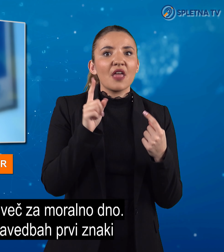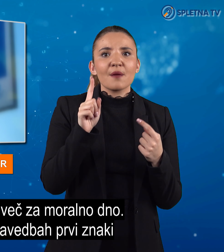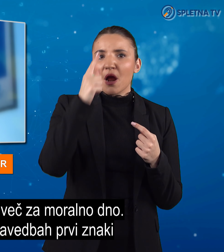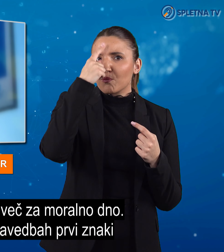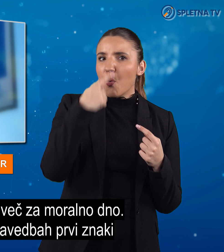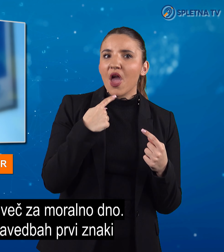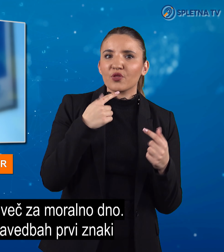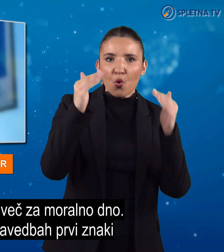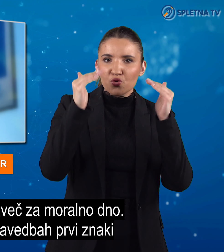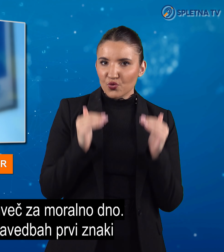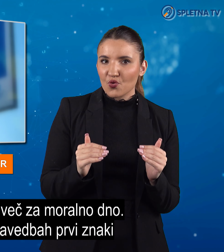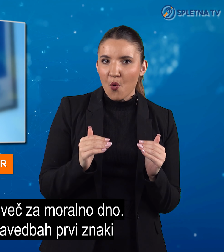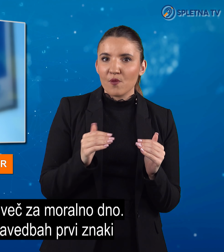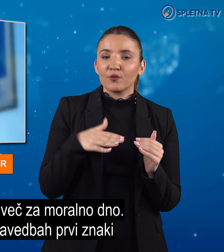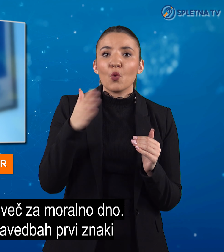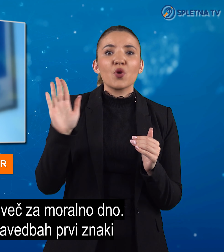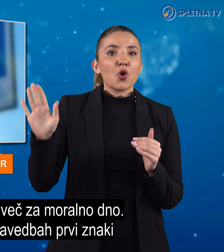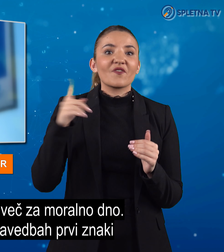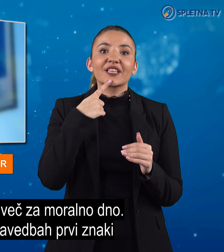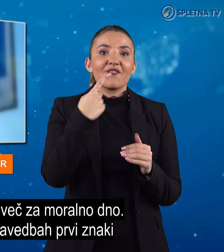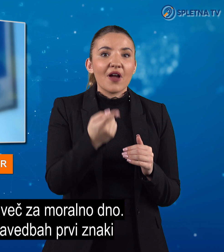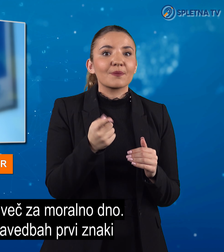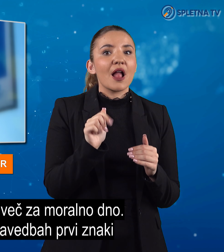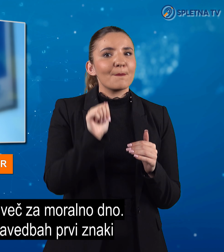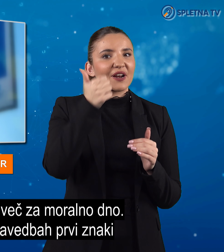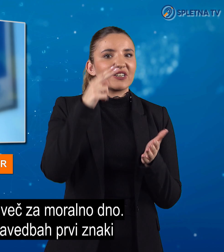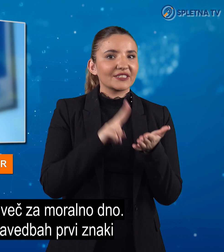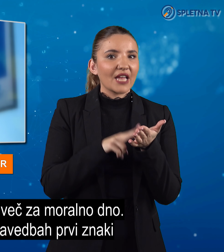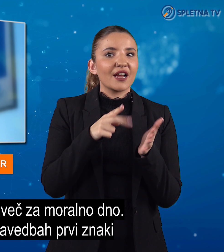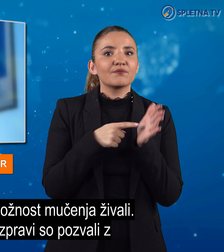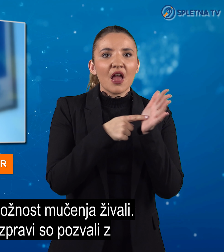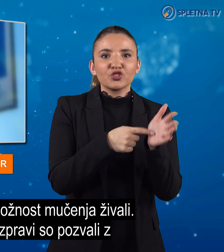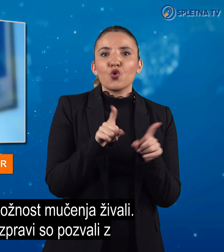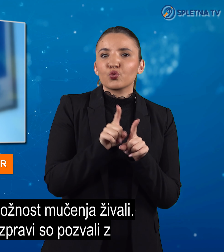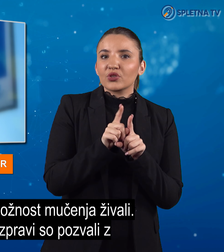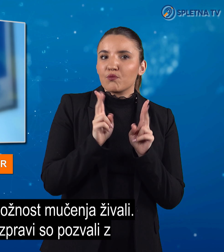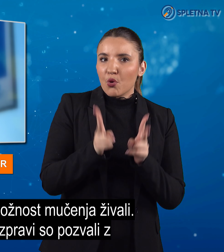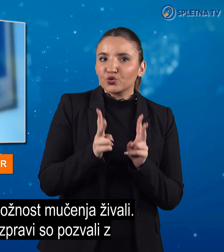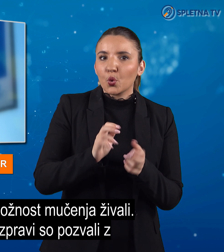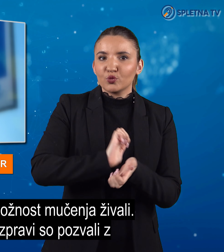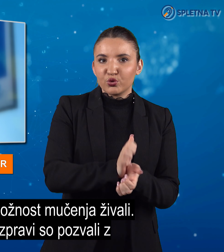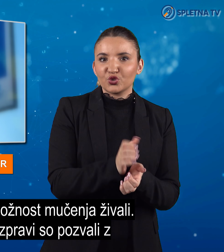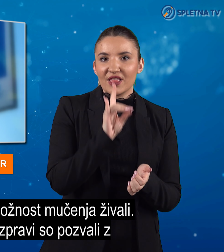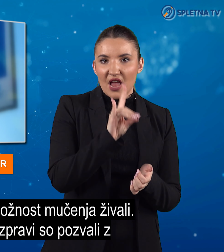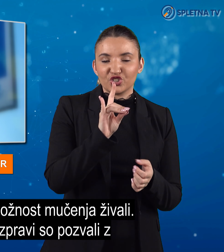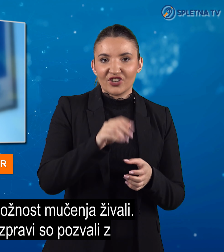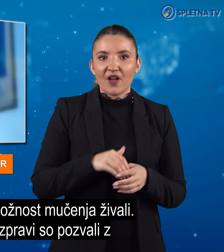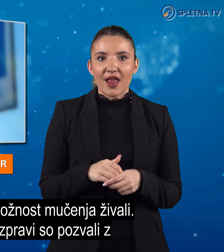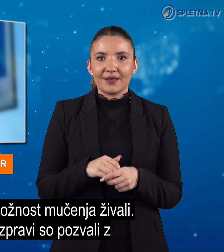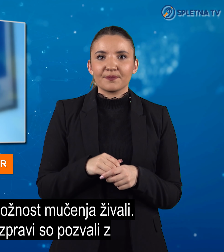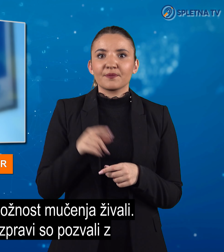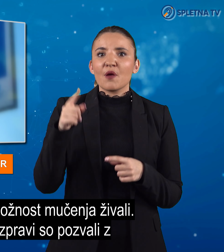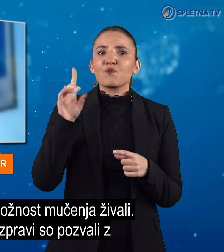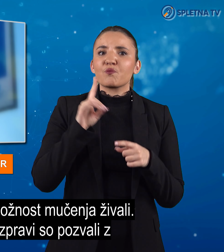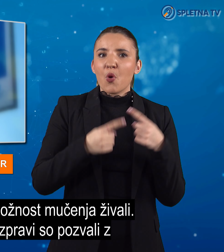kampanjo, temveč za moralno dno. Po njihovih navedbah prvi znaki kažejo tudi na možnost mučenja živali. K politični